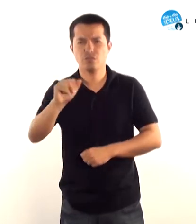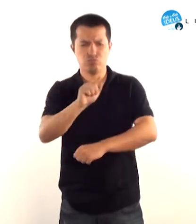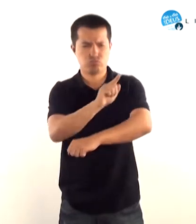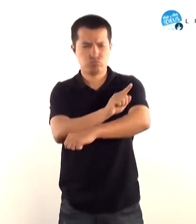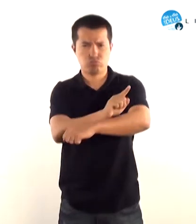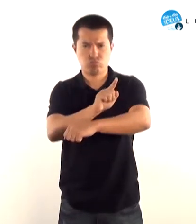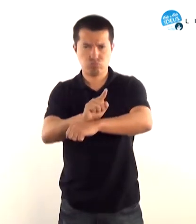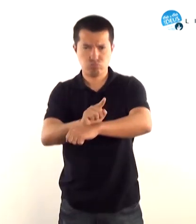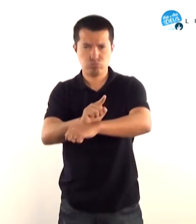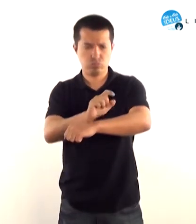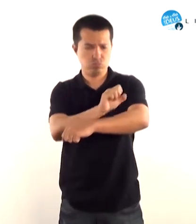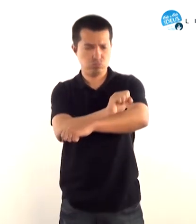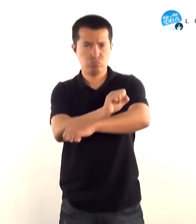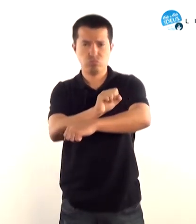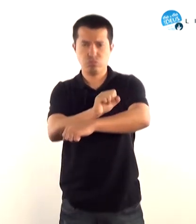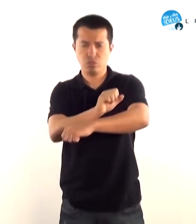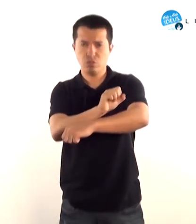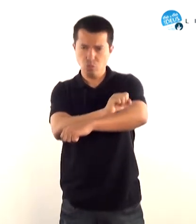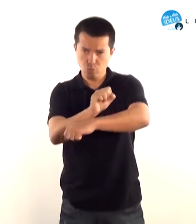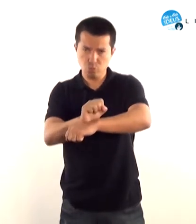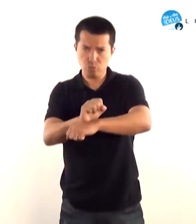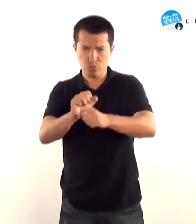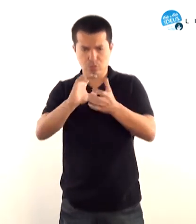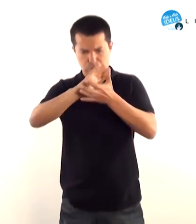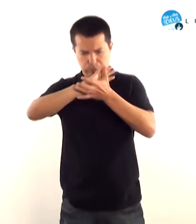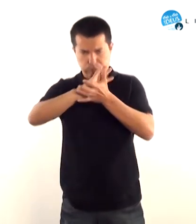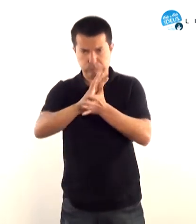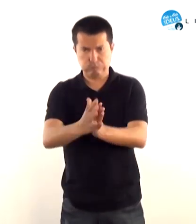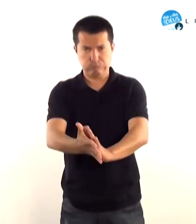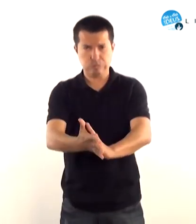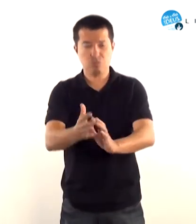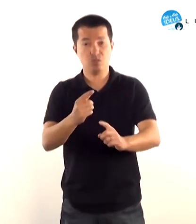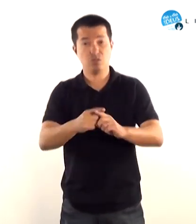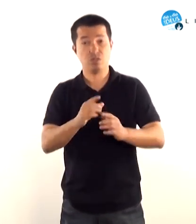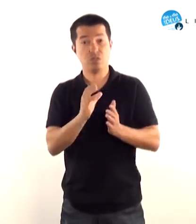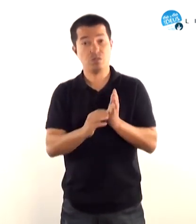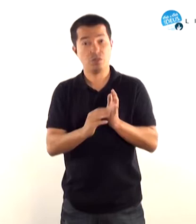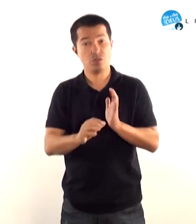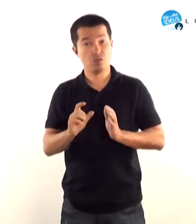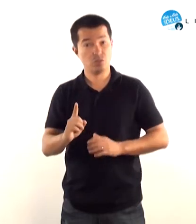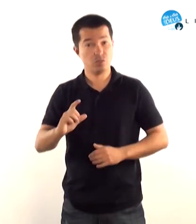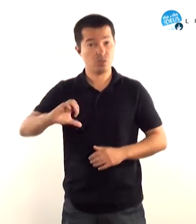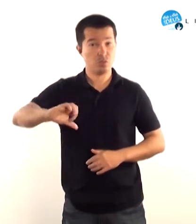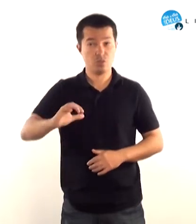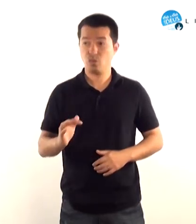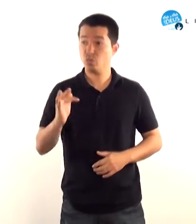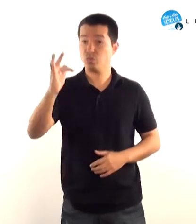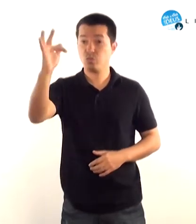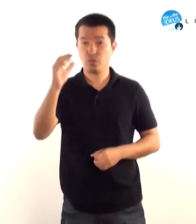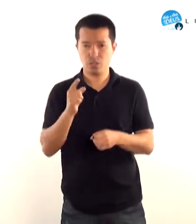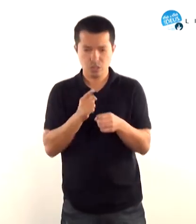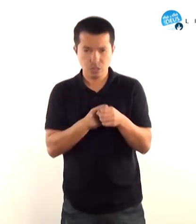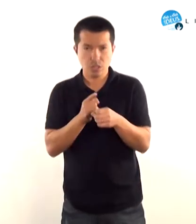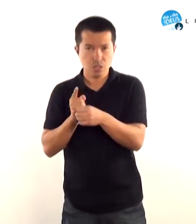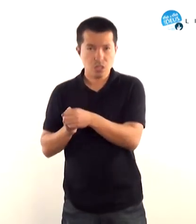Gomorra. Capítulo 19 do livro de Gênesis, nós estamos no 14. As cidades de Sodoma e Gomorra